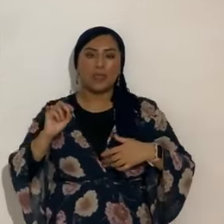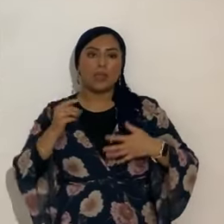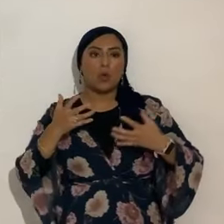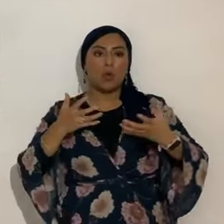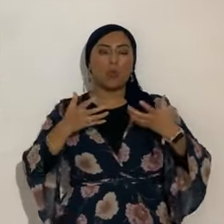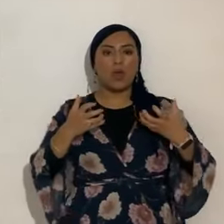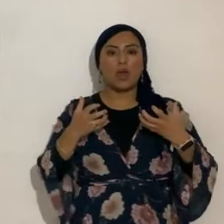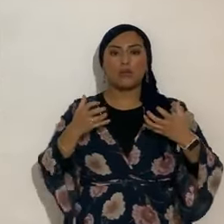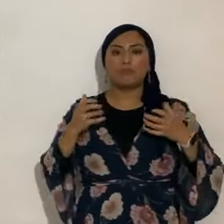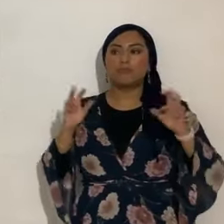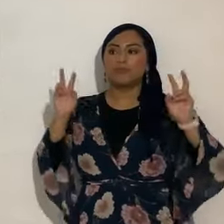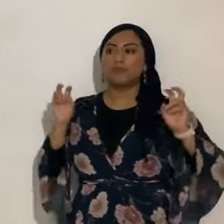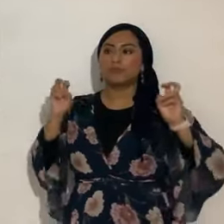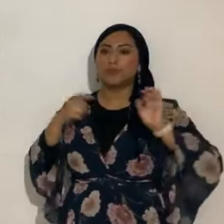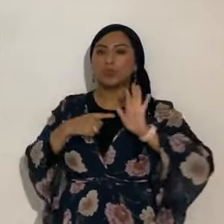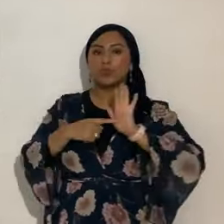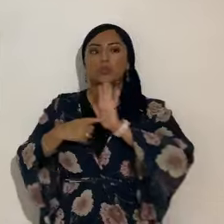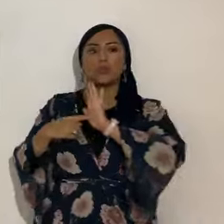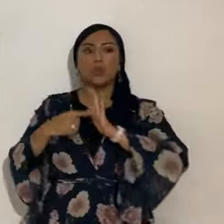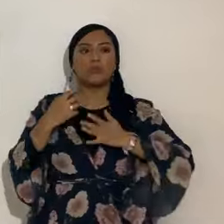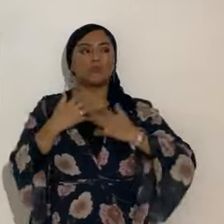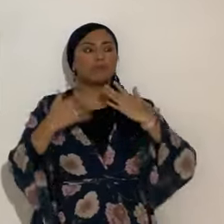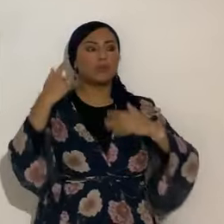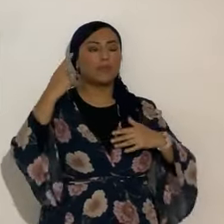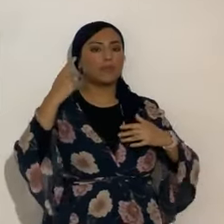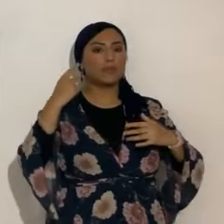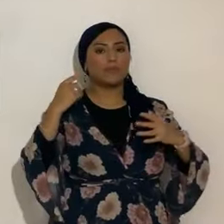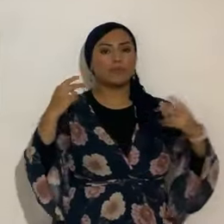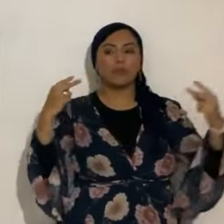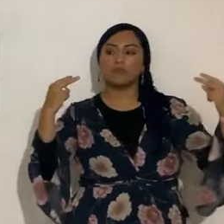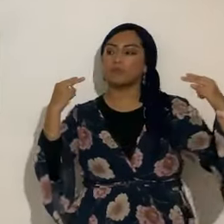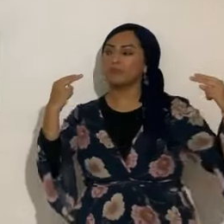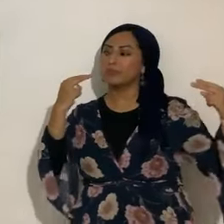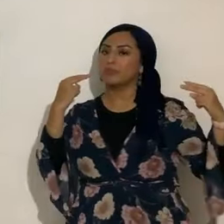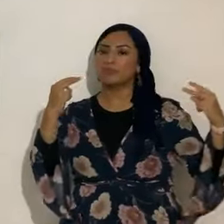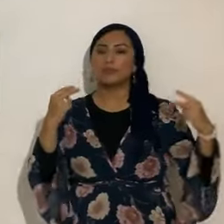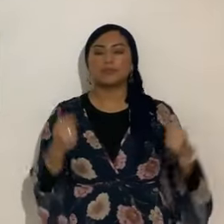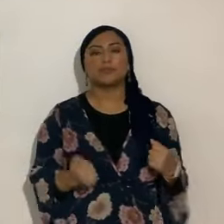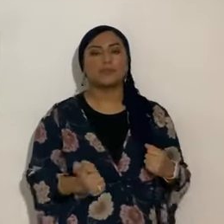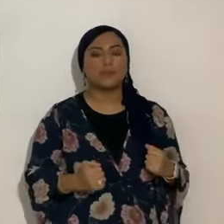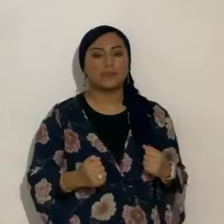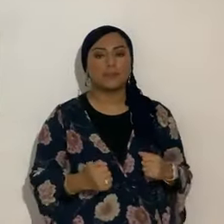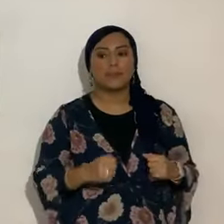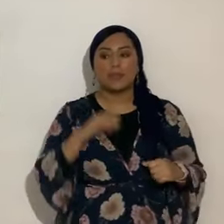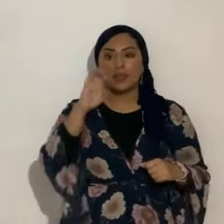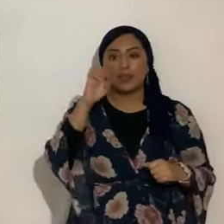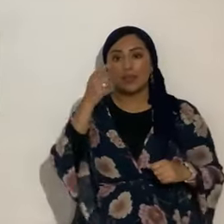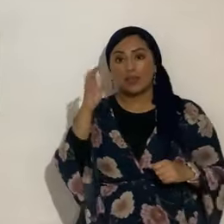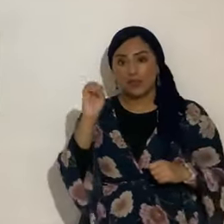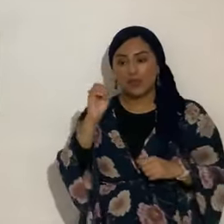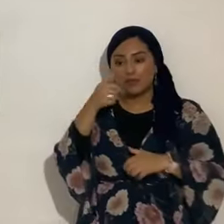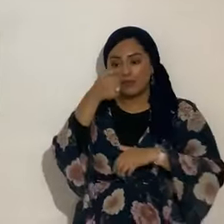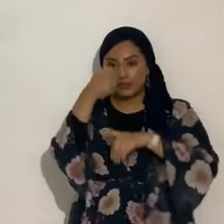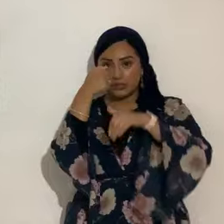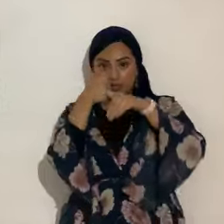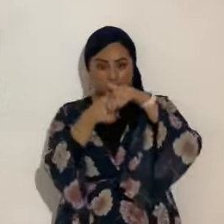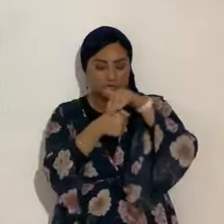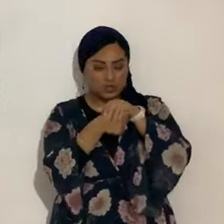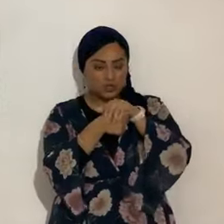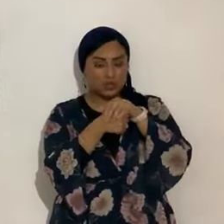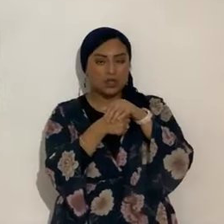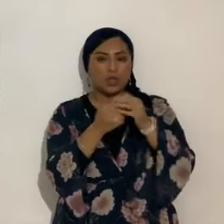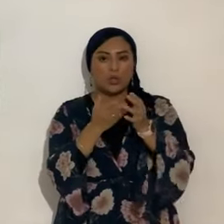quieren aparentar algo por el reconocimiento que buscan. El ego se oculta tras las